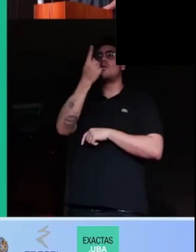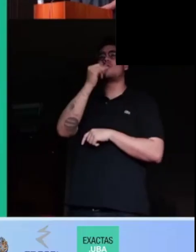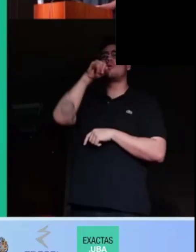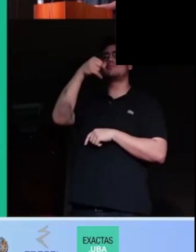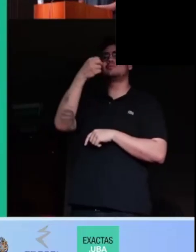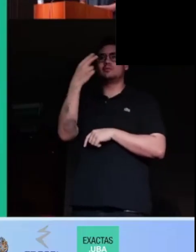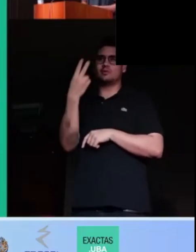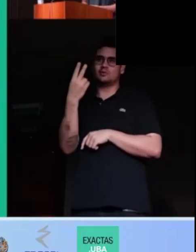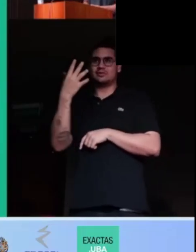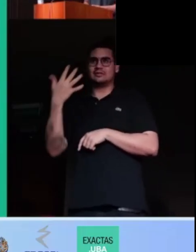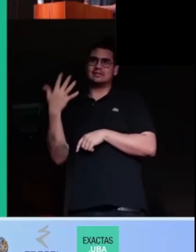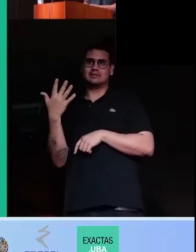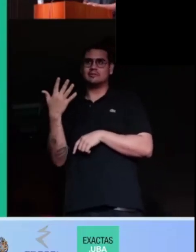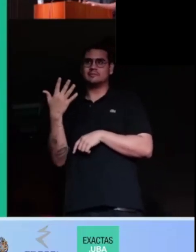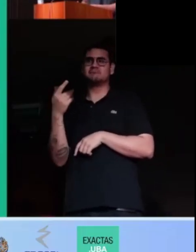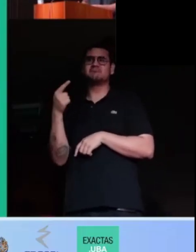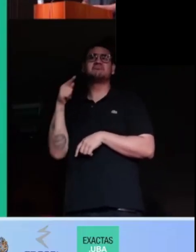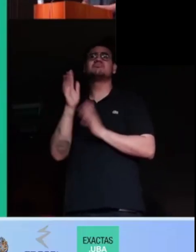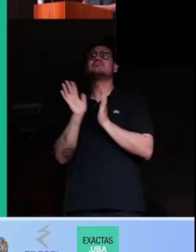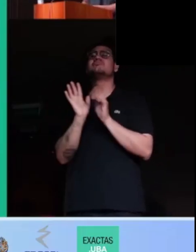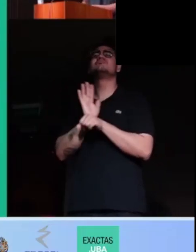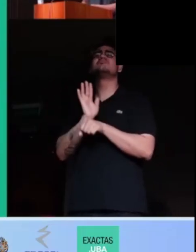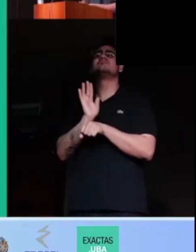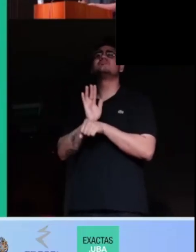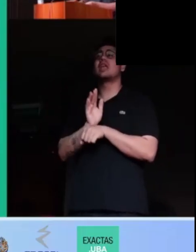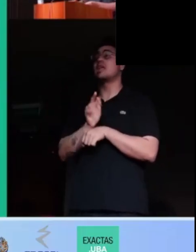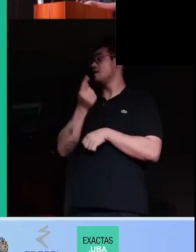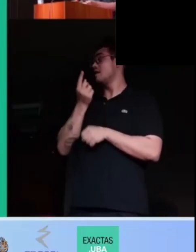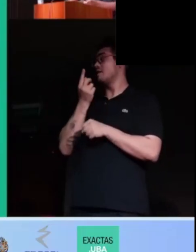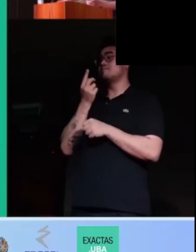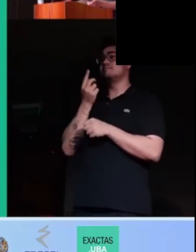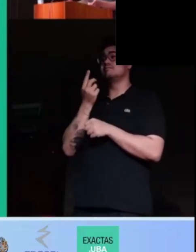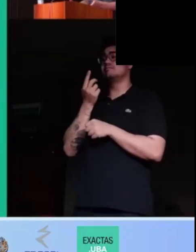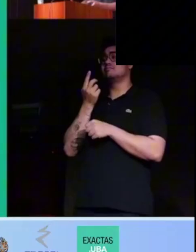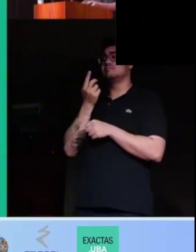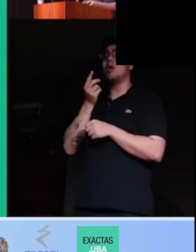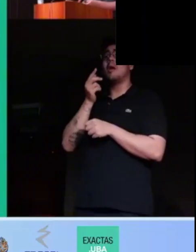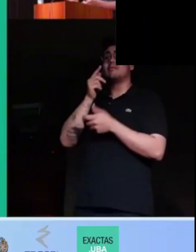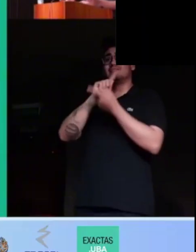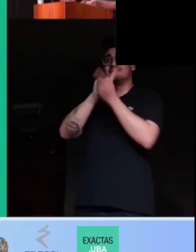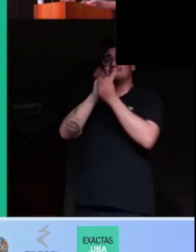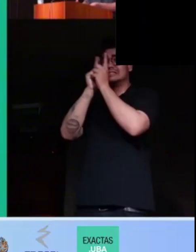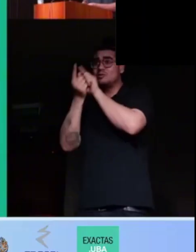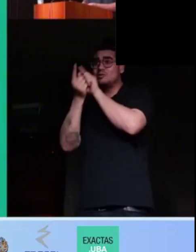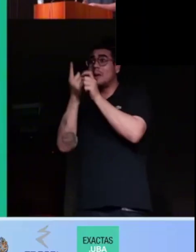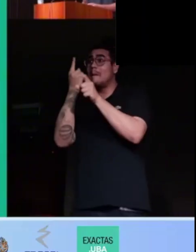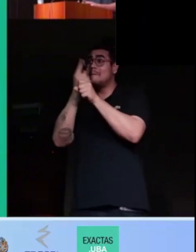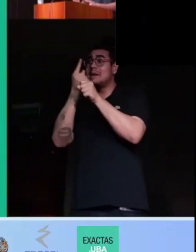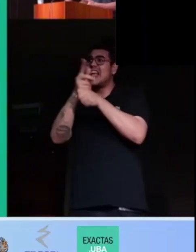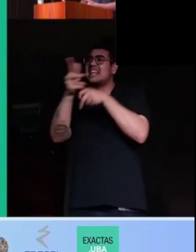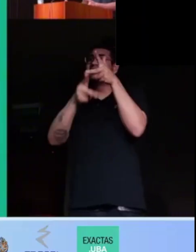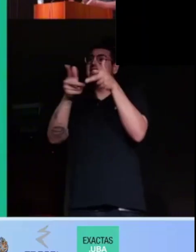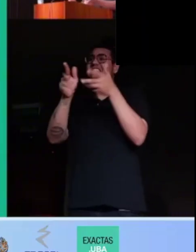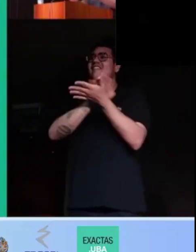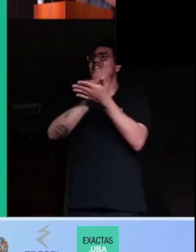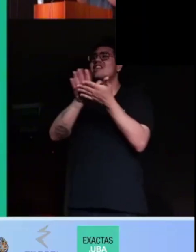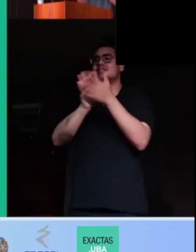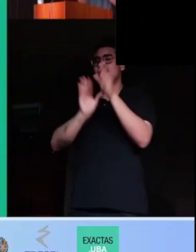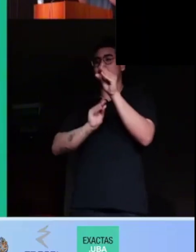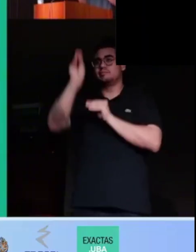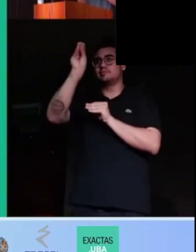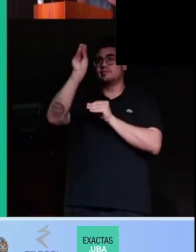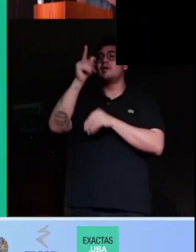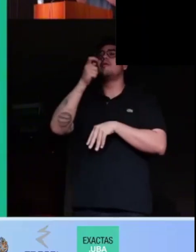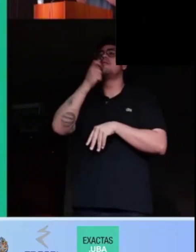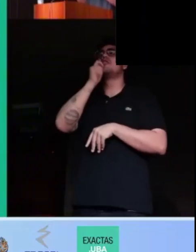Em, Prácticamente se logró poder hacer las primeras traducciones de las primeras señas básicas, alfabeto y las que son